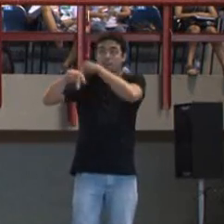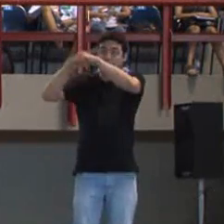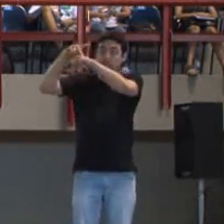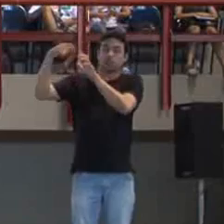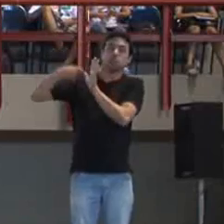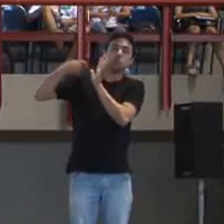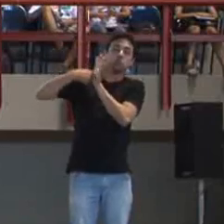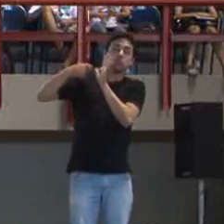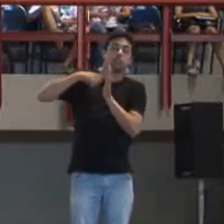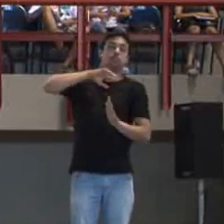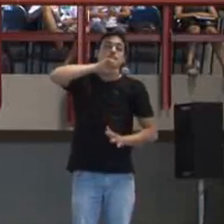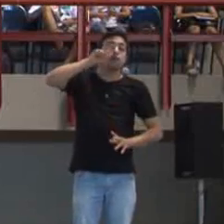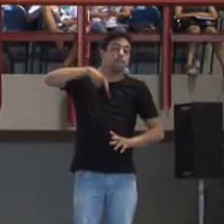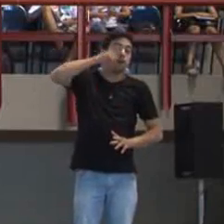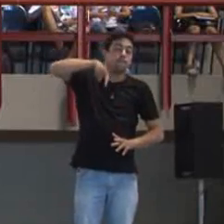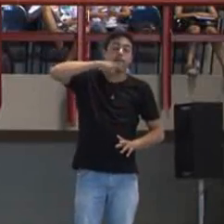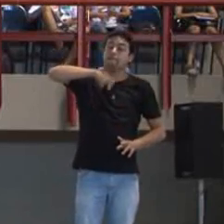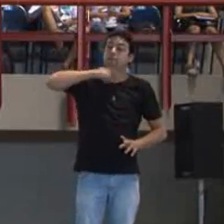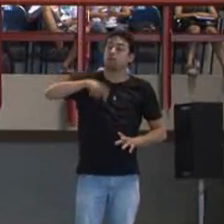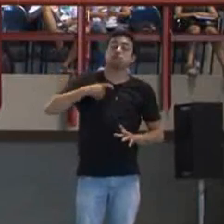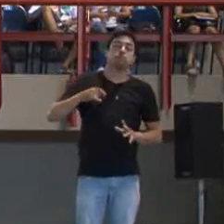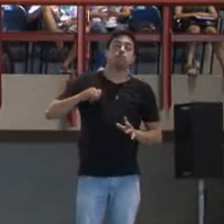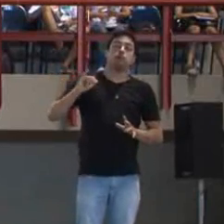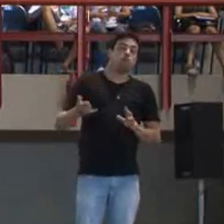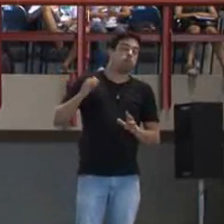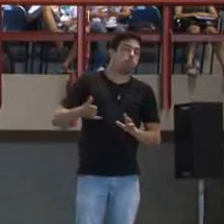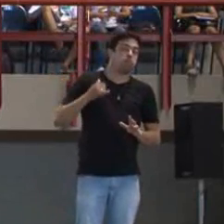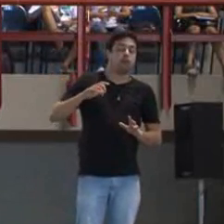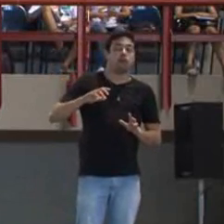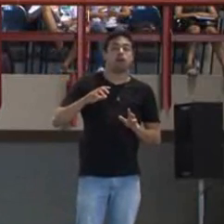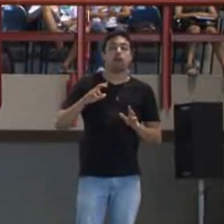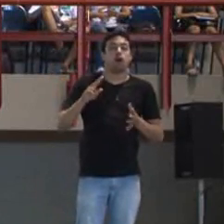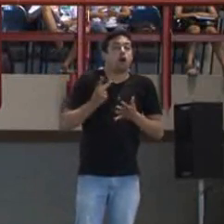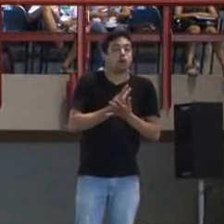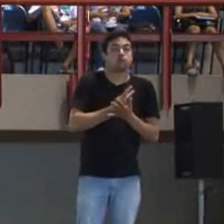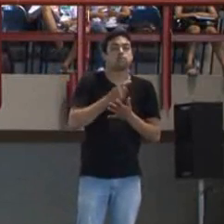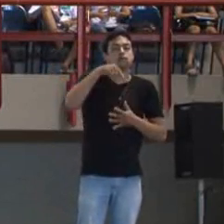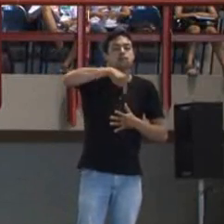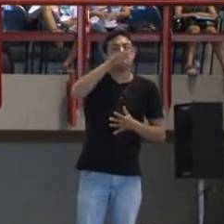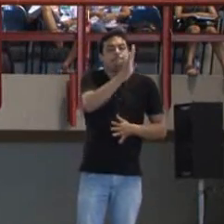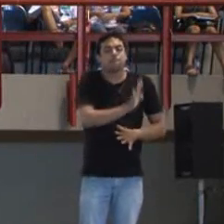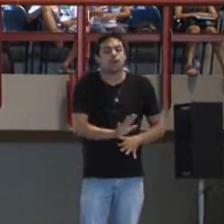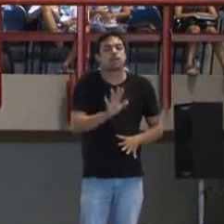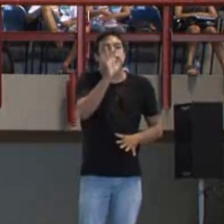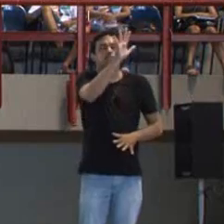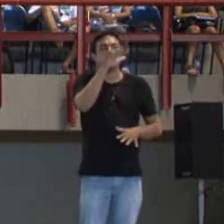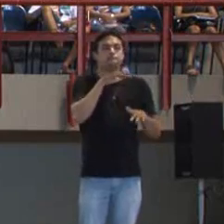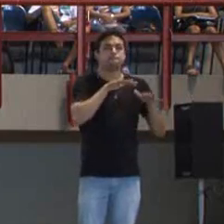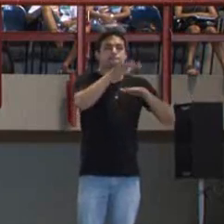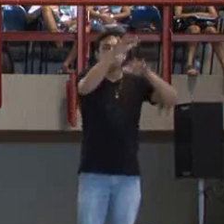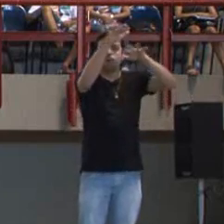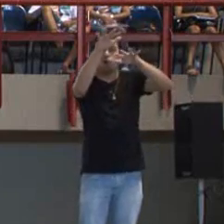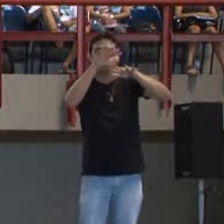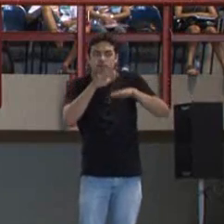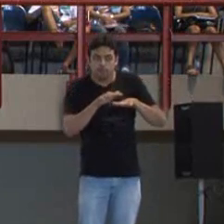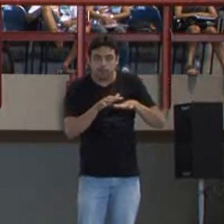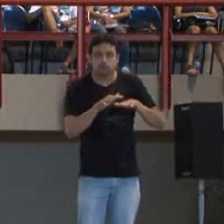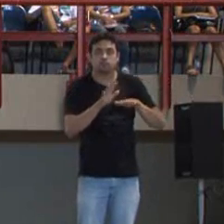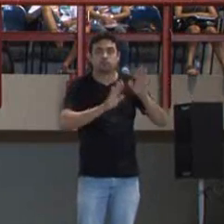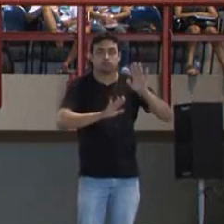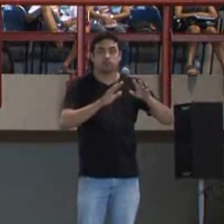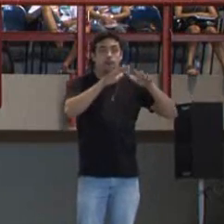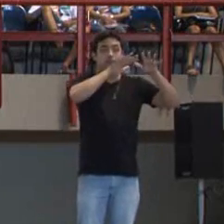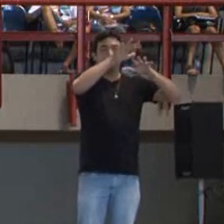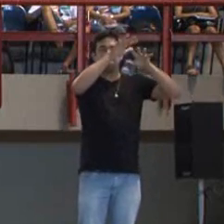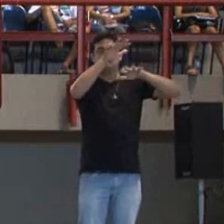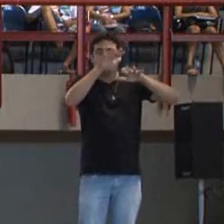inteiro e te cobrando tudo, te sugando. O que é que começou a nascer no Brasil? Movimentos, cuidado,